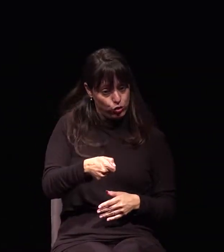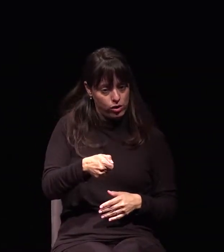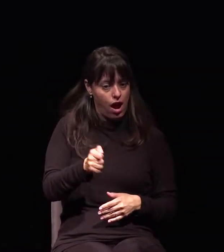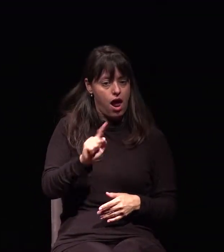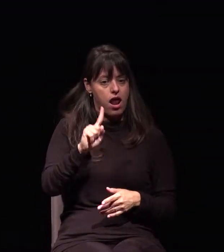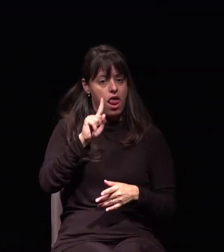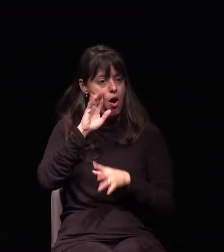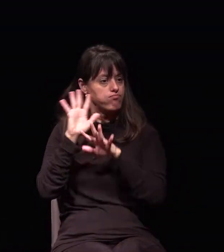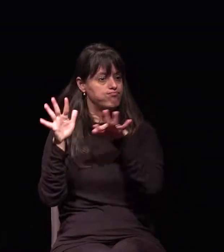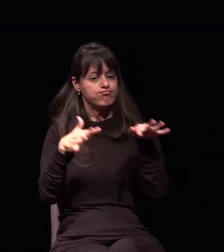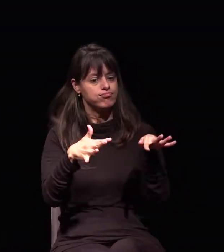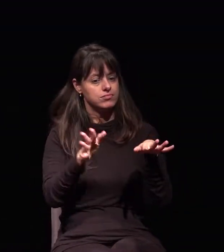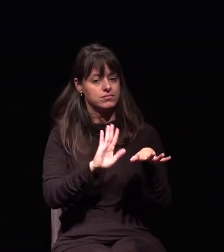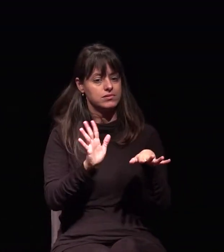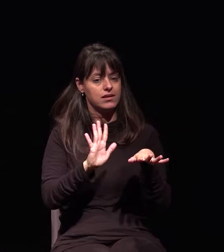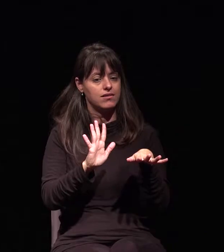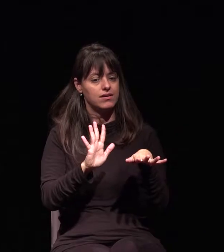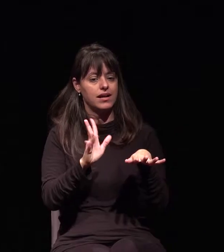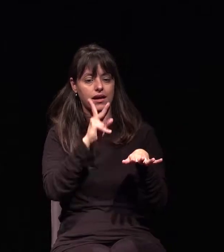dizer, nós temos